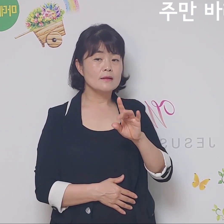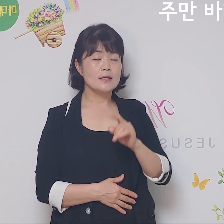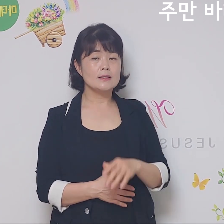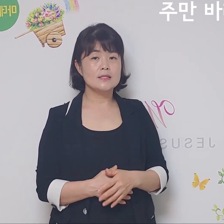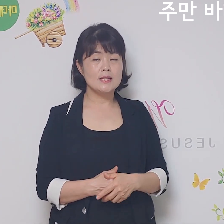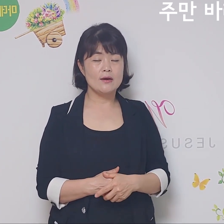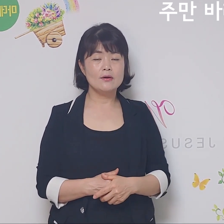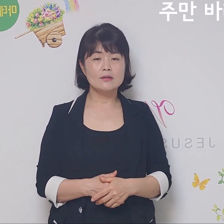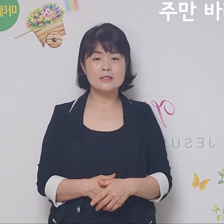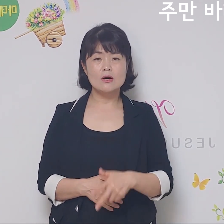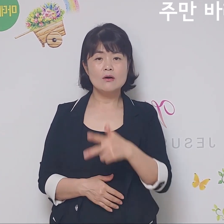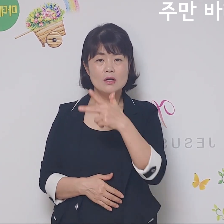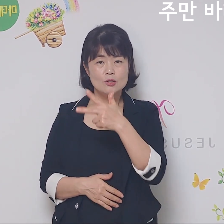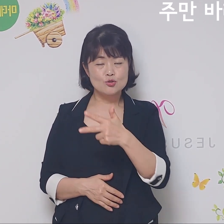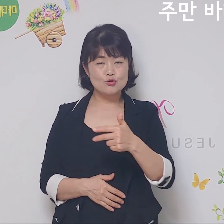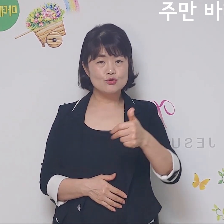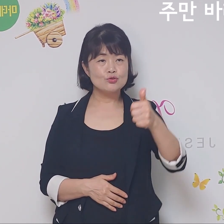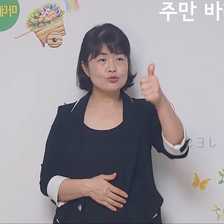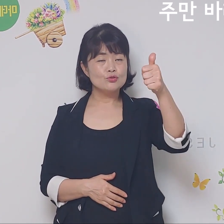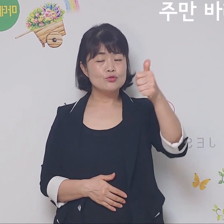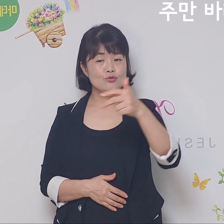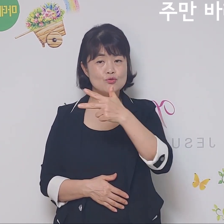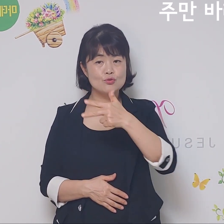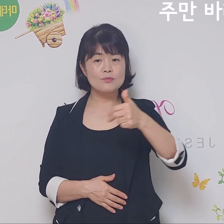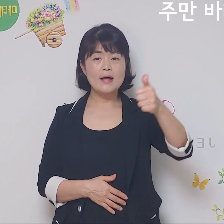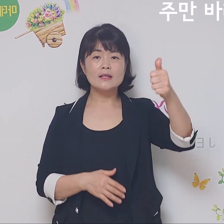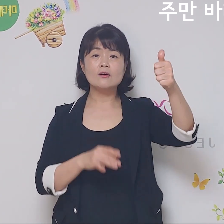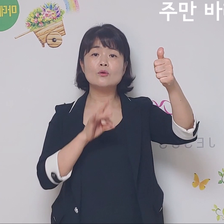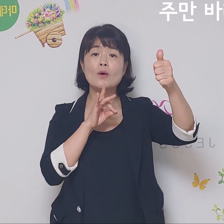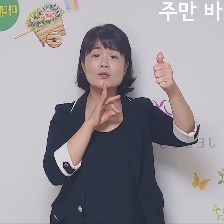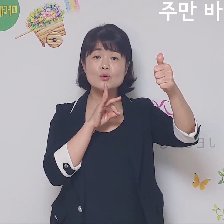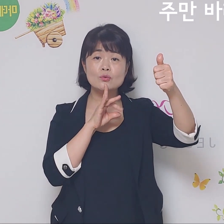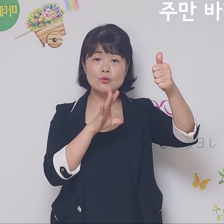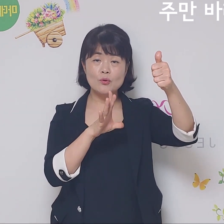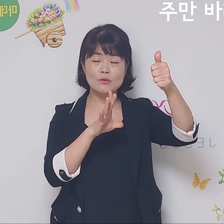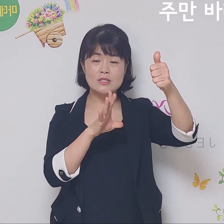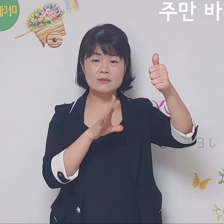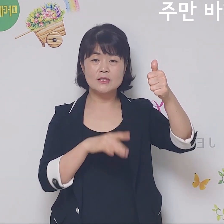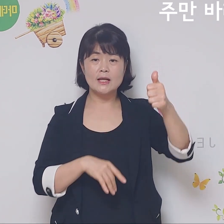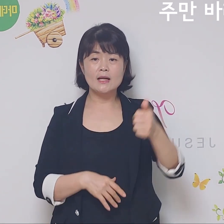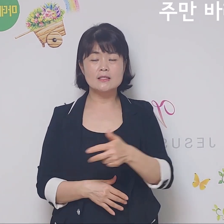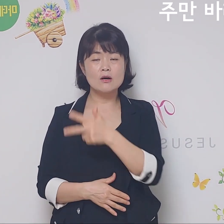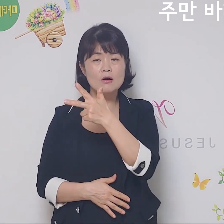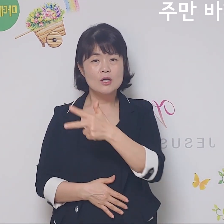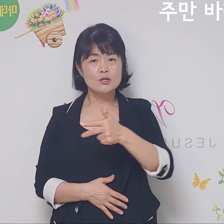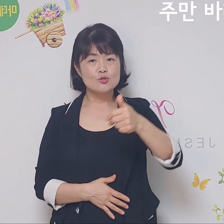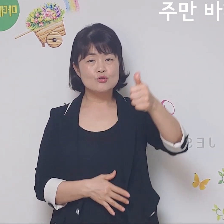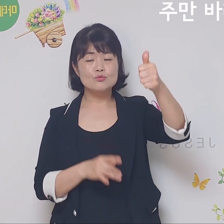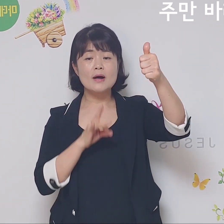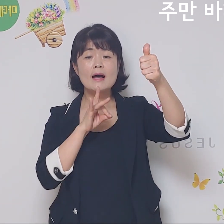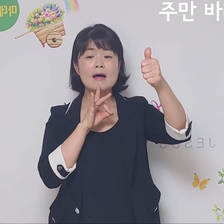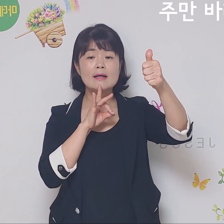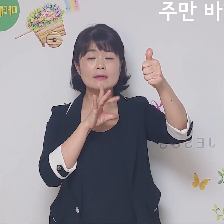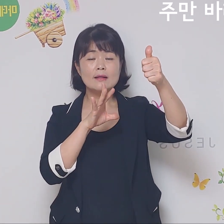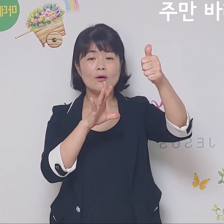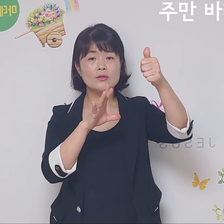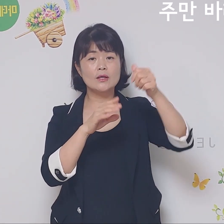다만이란 뜻이에요. 그래서 주만 이거를 왼손으로 표현했습니다. 그래서 주만 어떻게